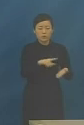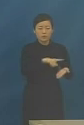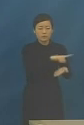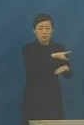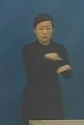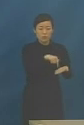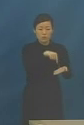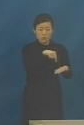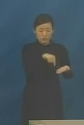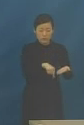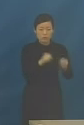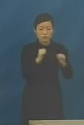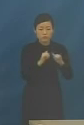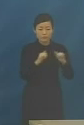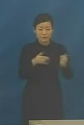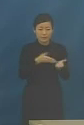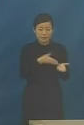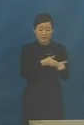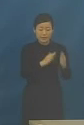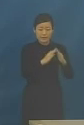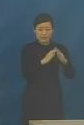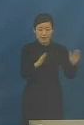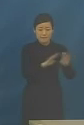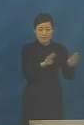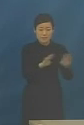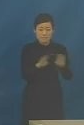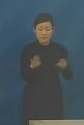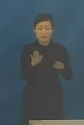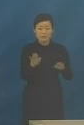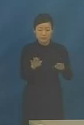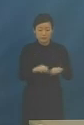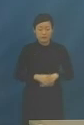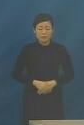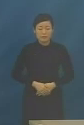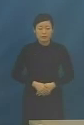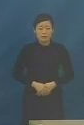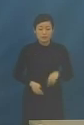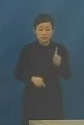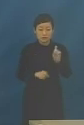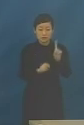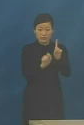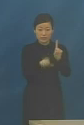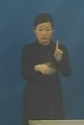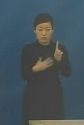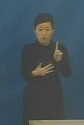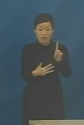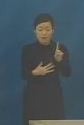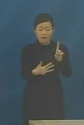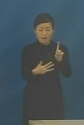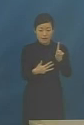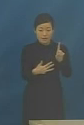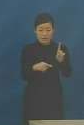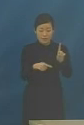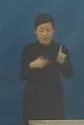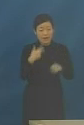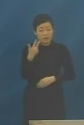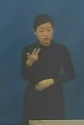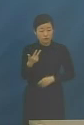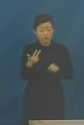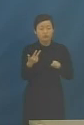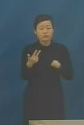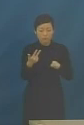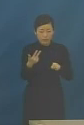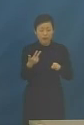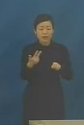会などが行われてきております11月の8日来週にはへ私ども